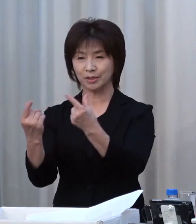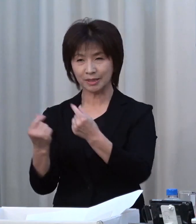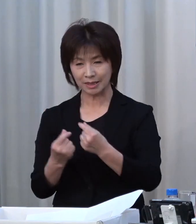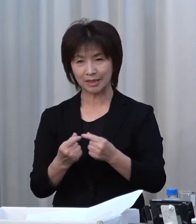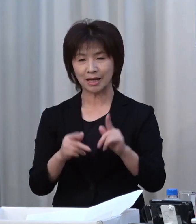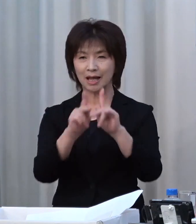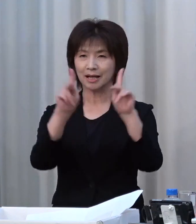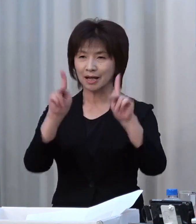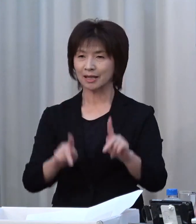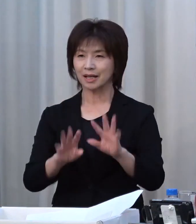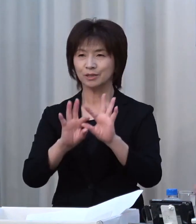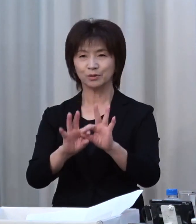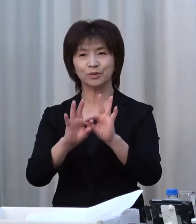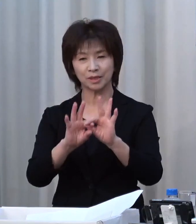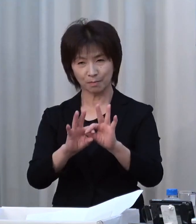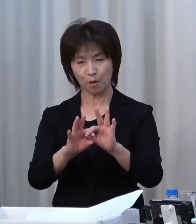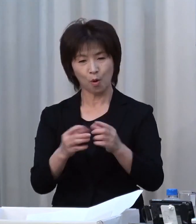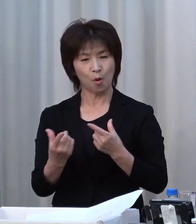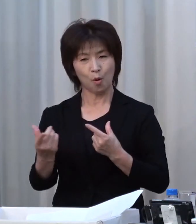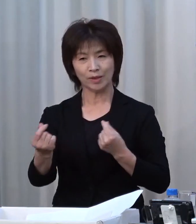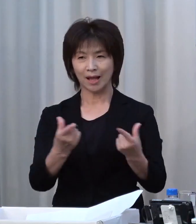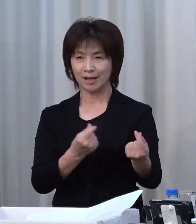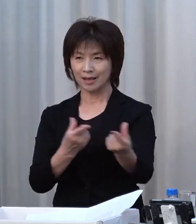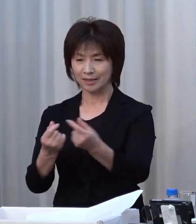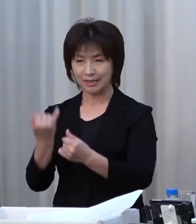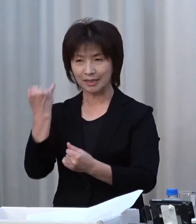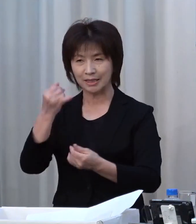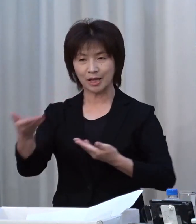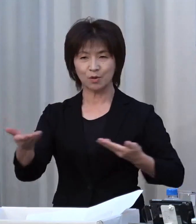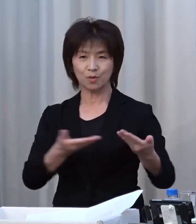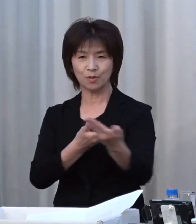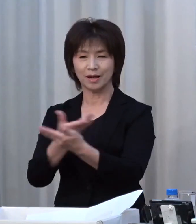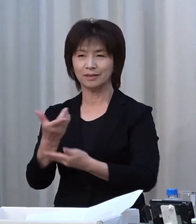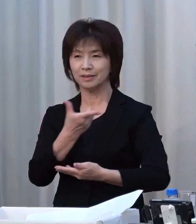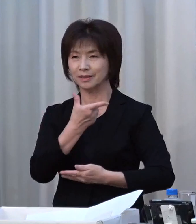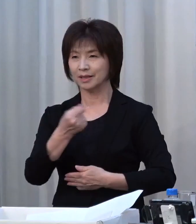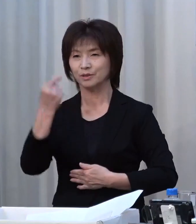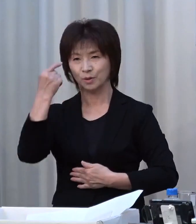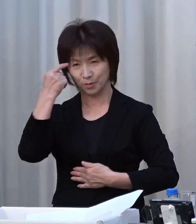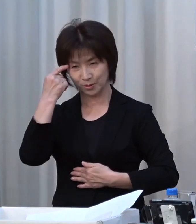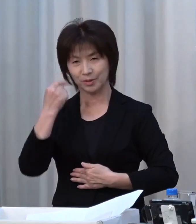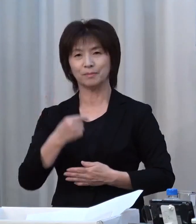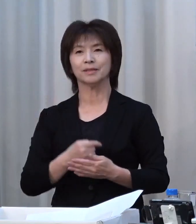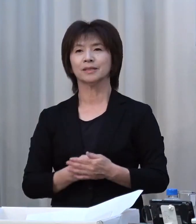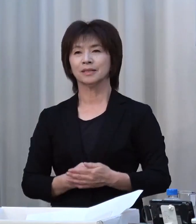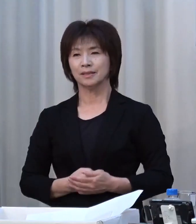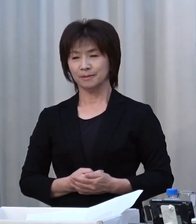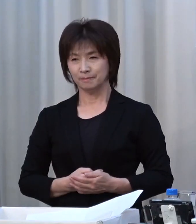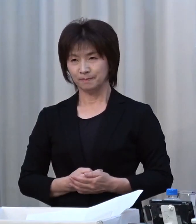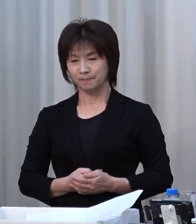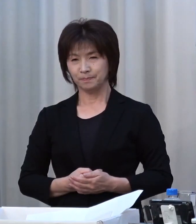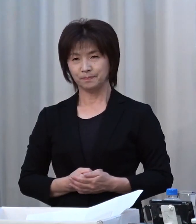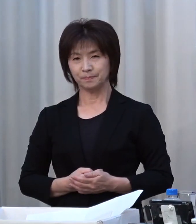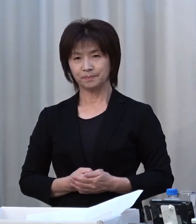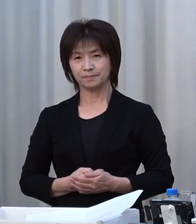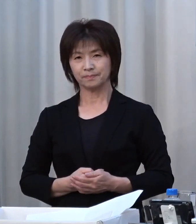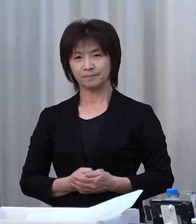課題などについてもですね、お互いに意見を公開してやりたいと、そのように思っております。